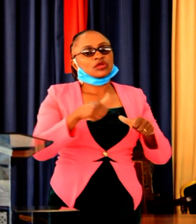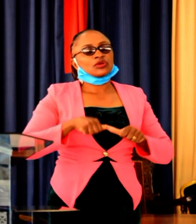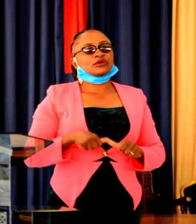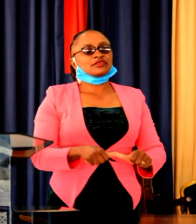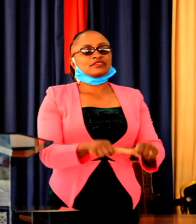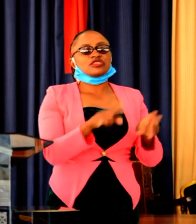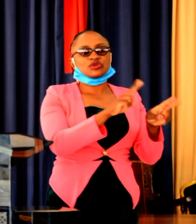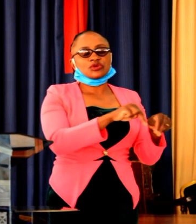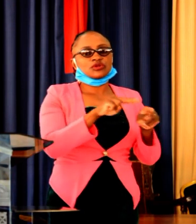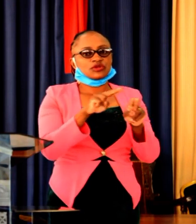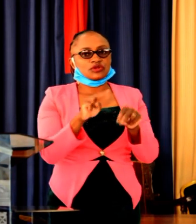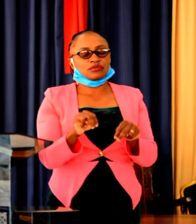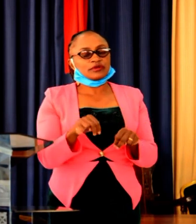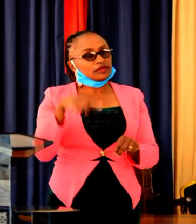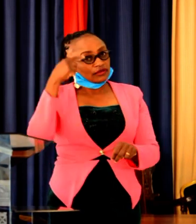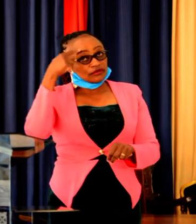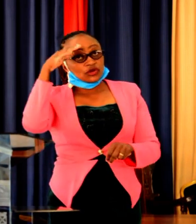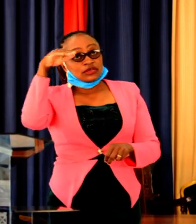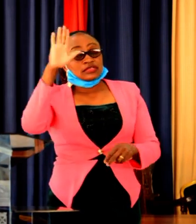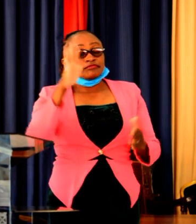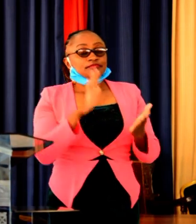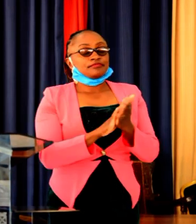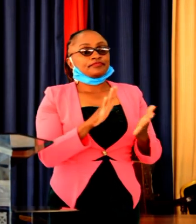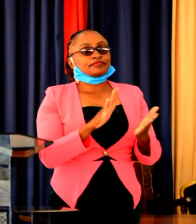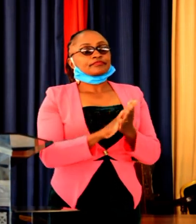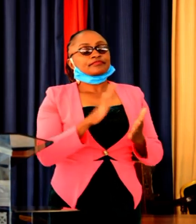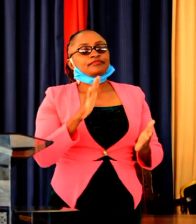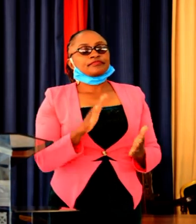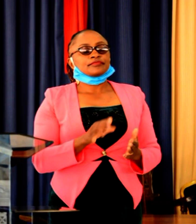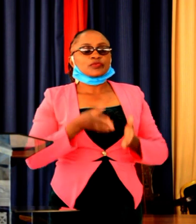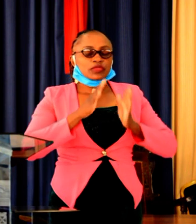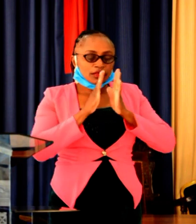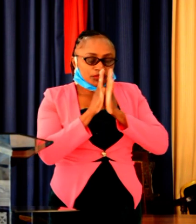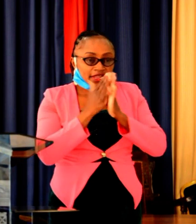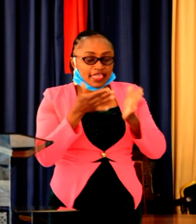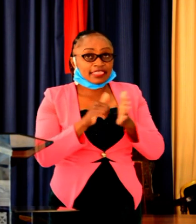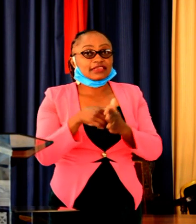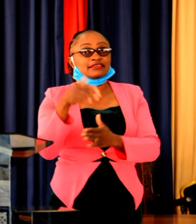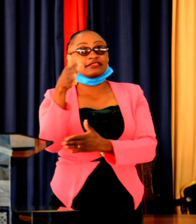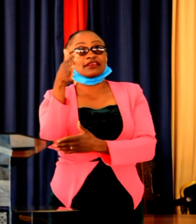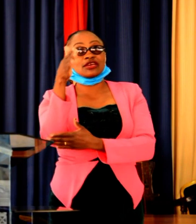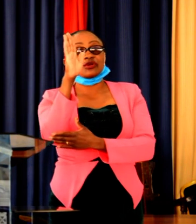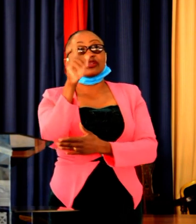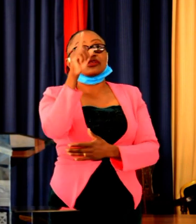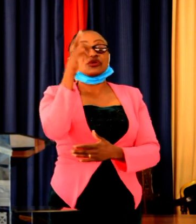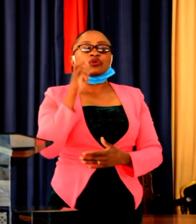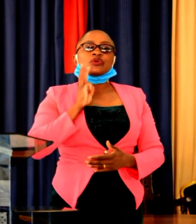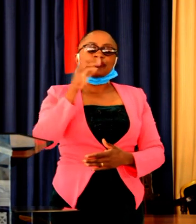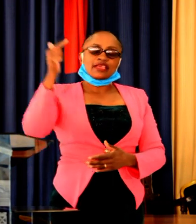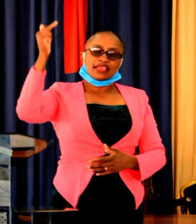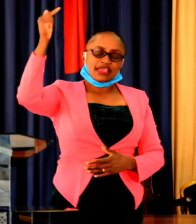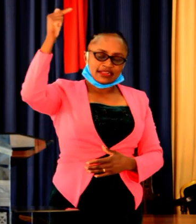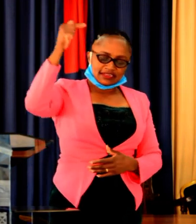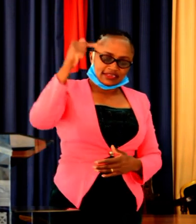tulikuwa tumezoea kuyafanya kwa utukufu ya jina lako yakaweze kufanyika. Naomba kwamba Mungu utatujia. Naomba kwamba